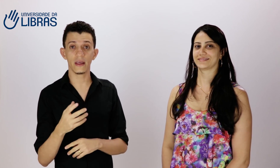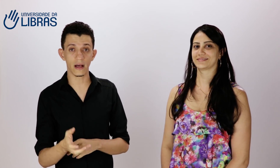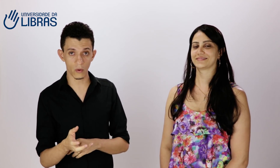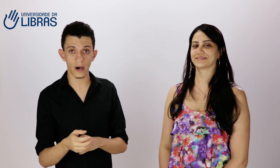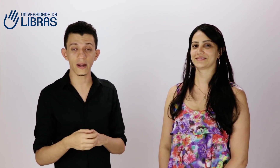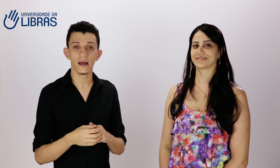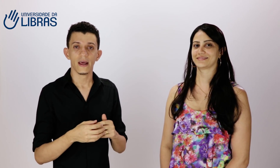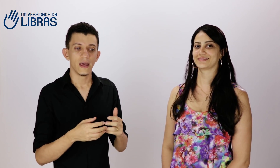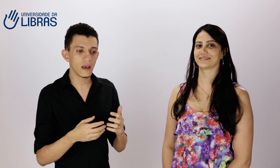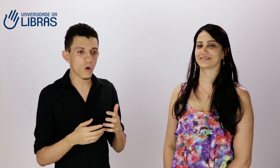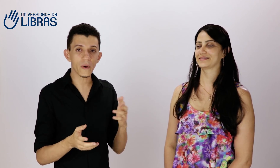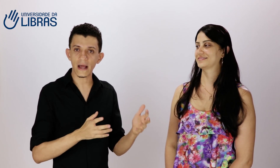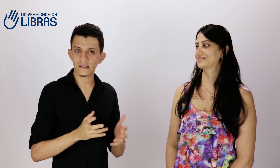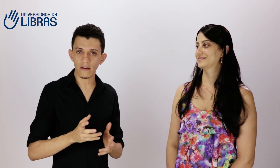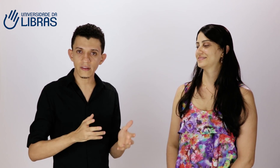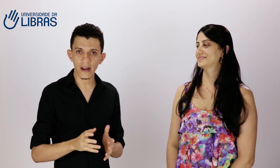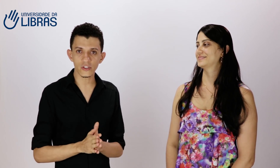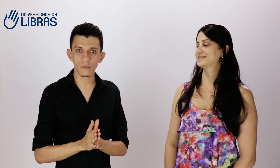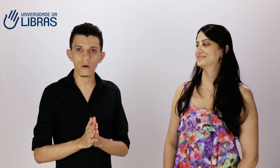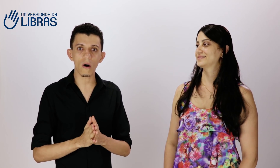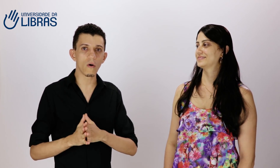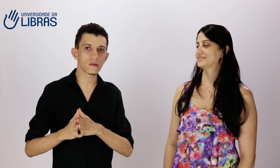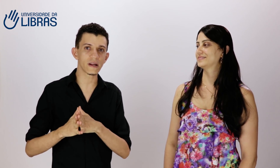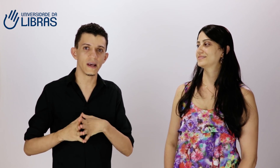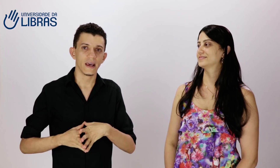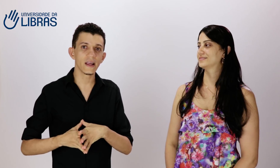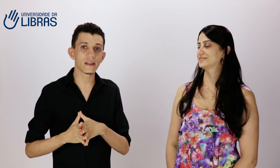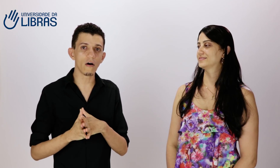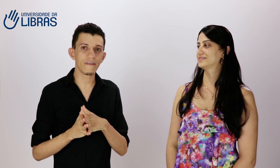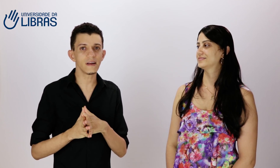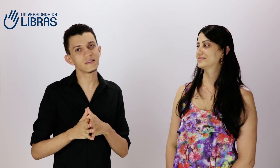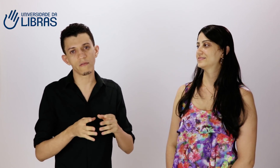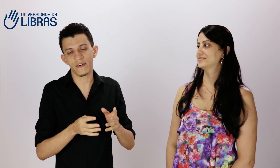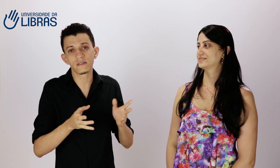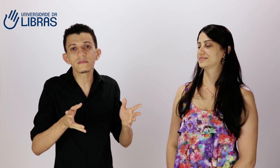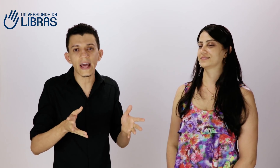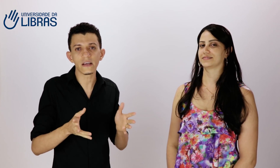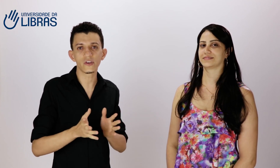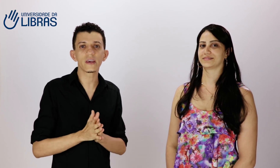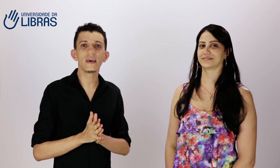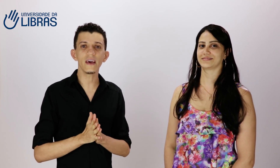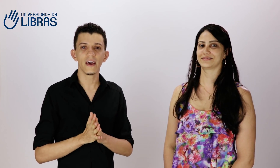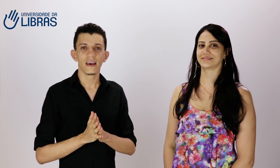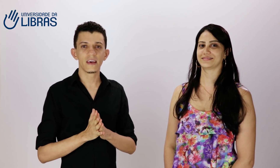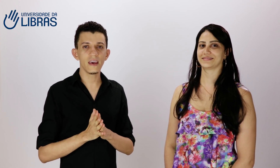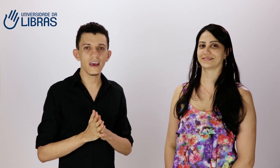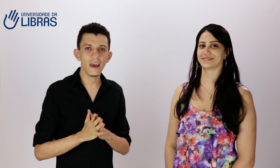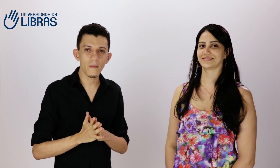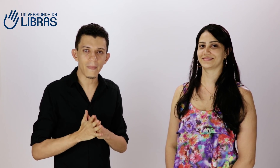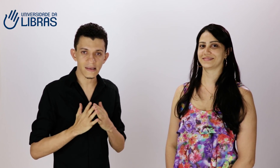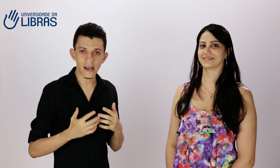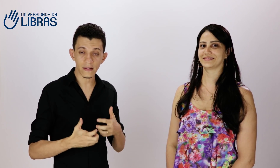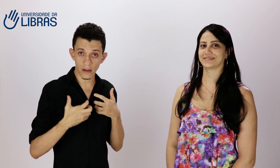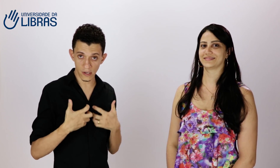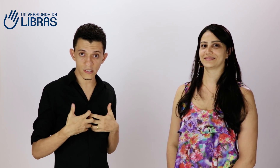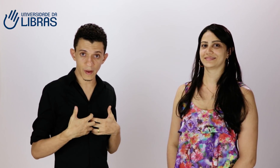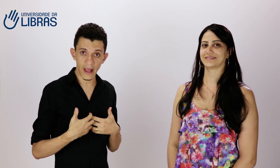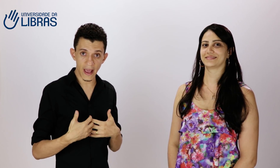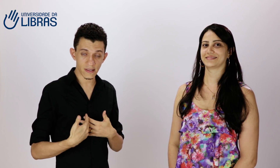da Luana e como que elas estavam interagindo uma com a outra. Então eu falei assim, não, vou fazer um teste aqui que, baseado na nossa experiência,